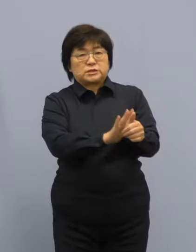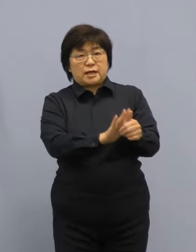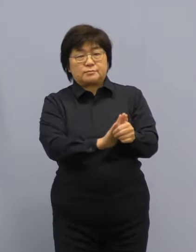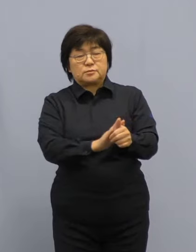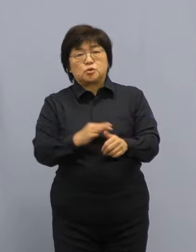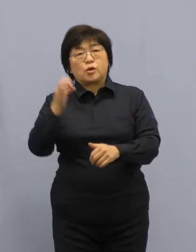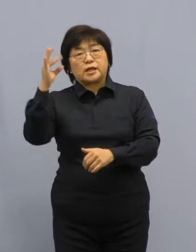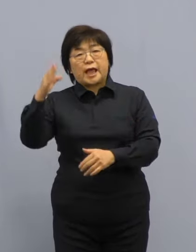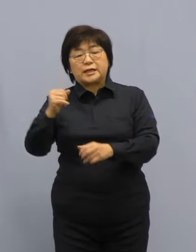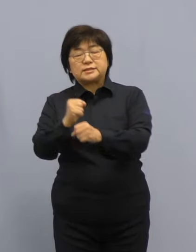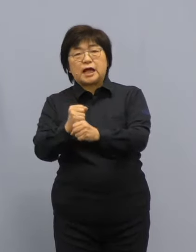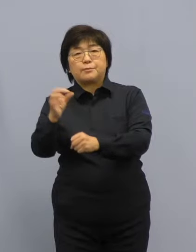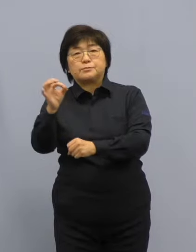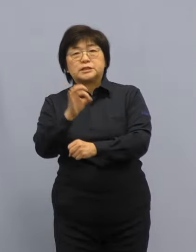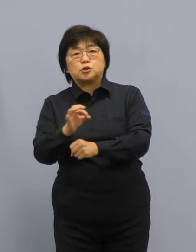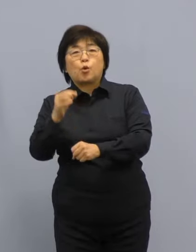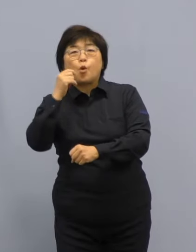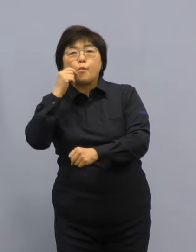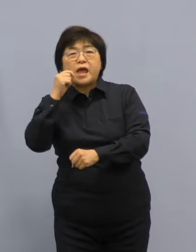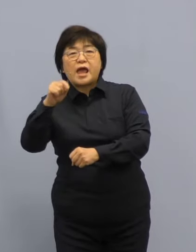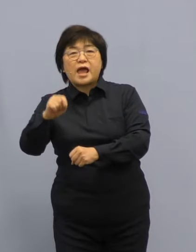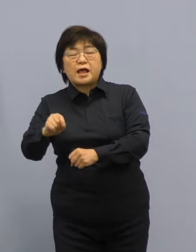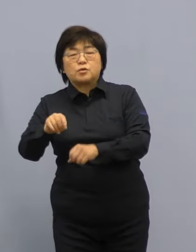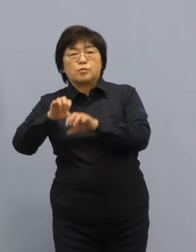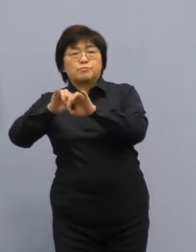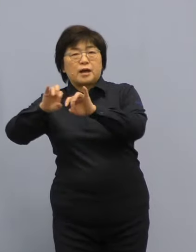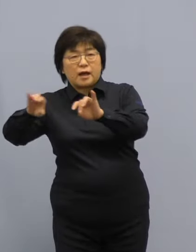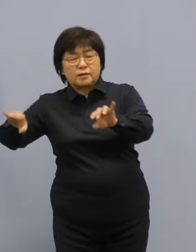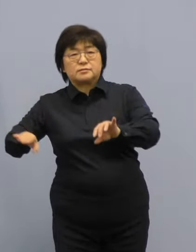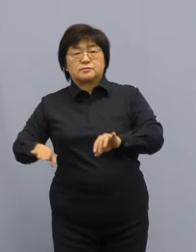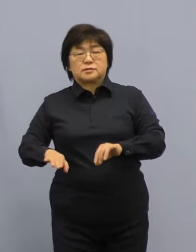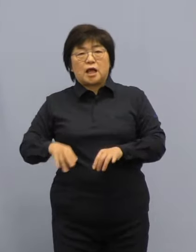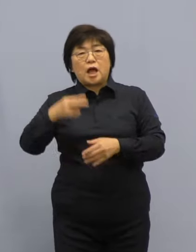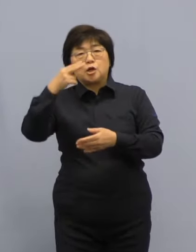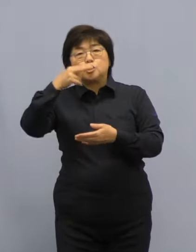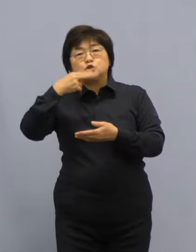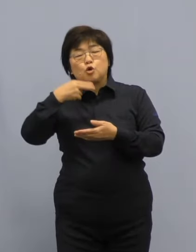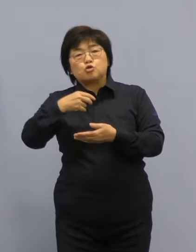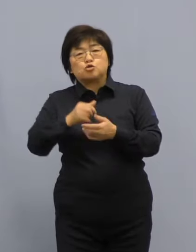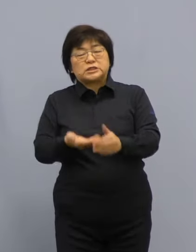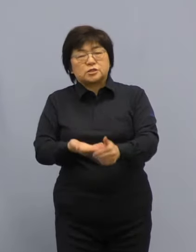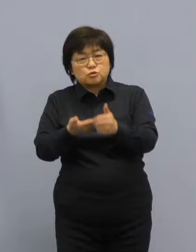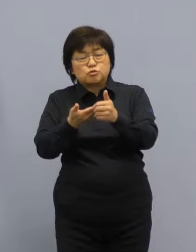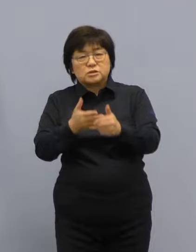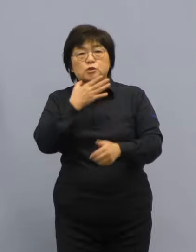の魅力発信、また食育を目的としまして18歳以下の子どもがいる世帯に